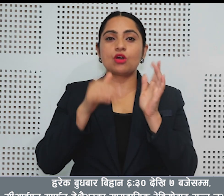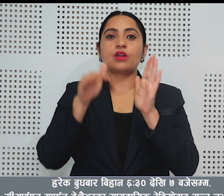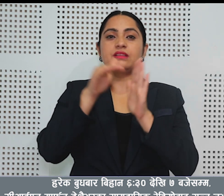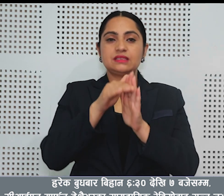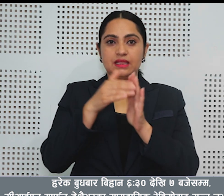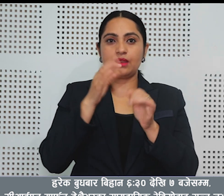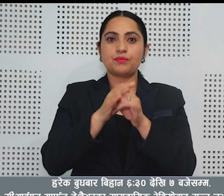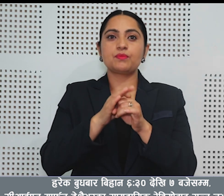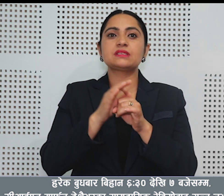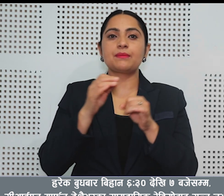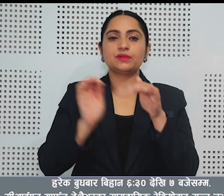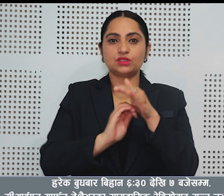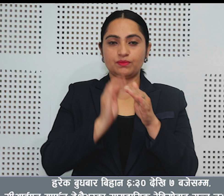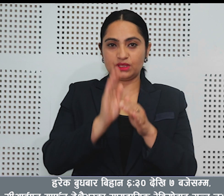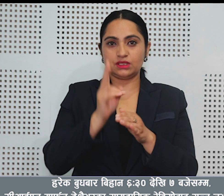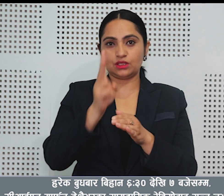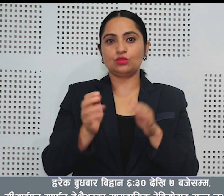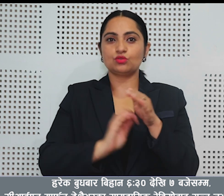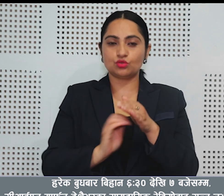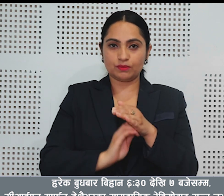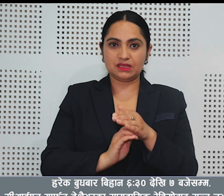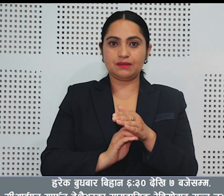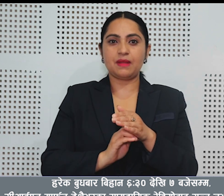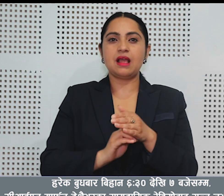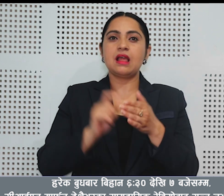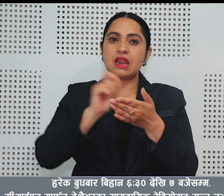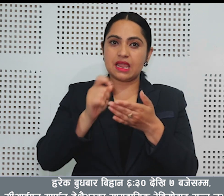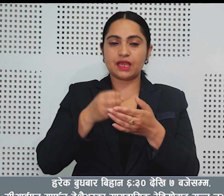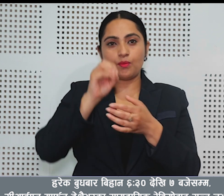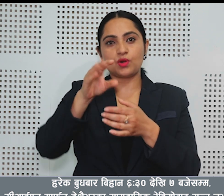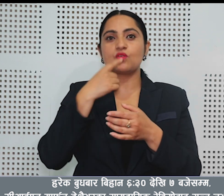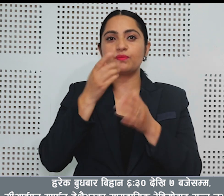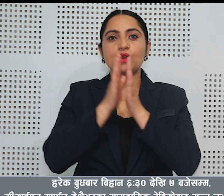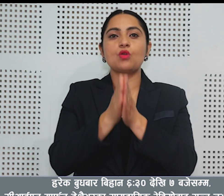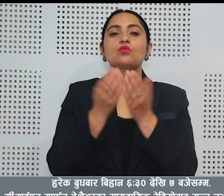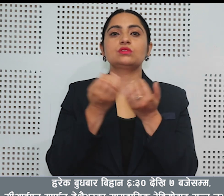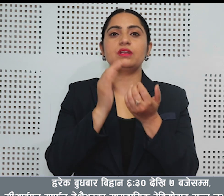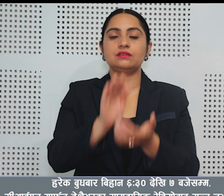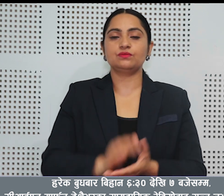हाम्रो विपद व्यवस्थापन समिति छ होइन, त्यो समितिमा लेखी पठाउने भनेर त्यसै अनुरोध गर्दै आएका छौँ।